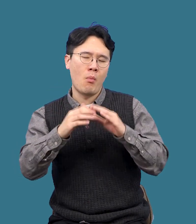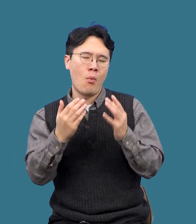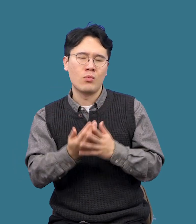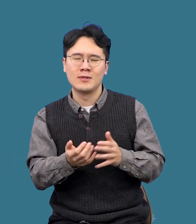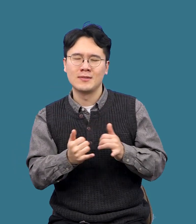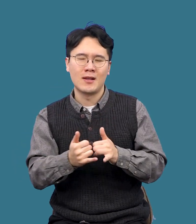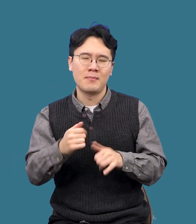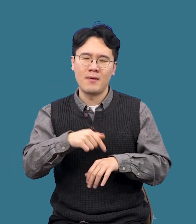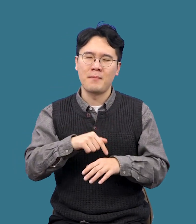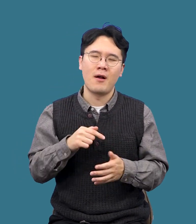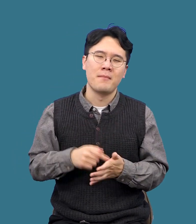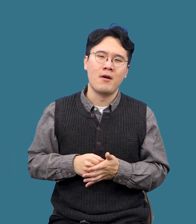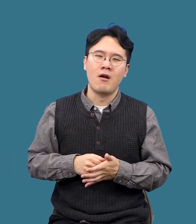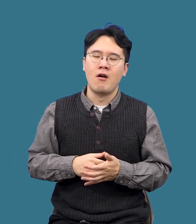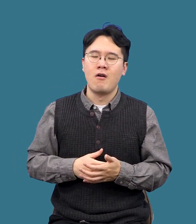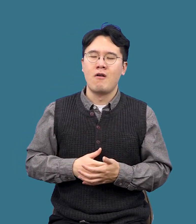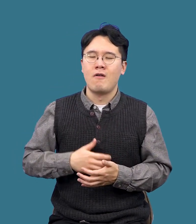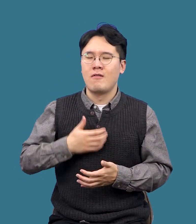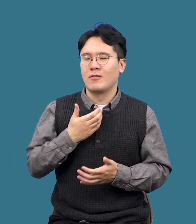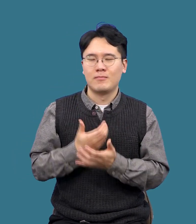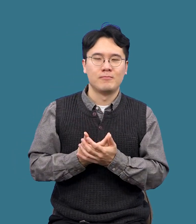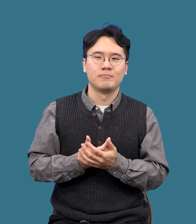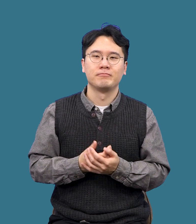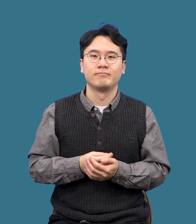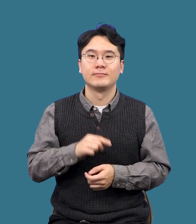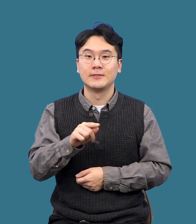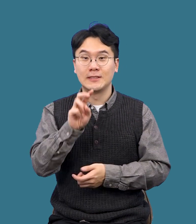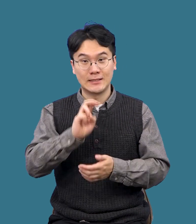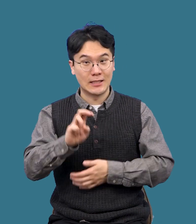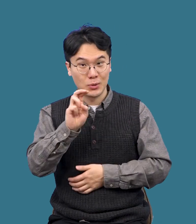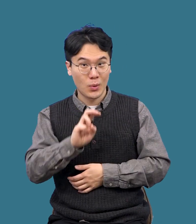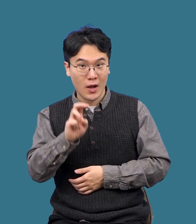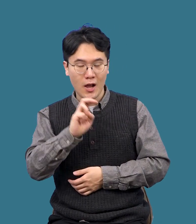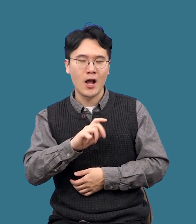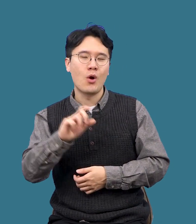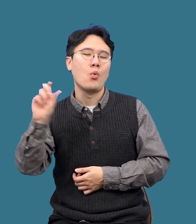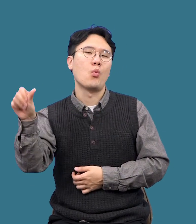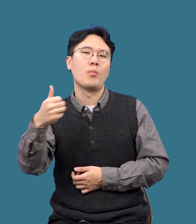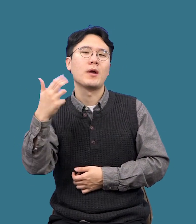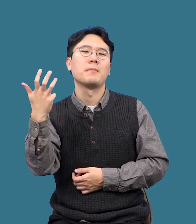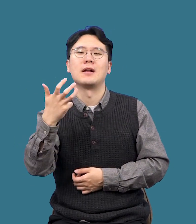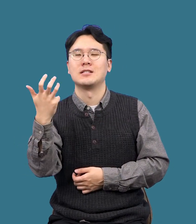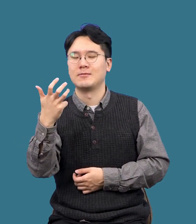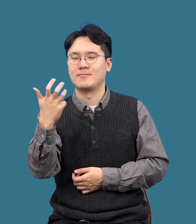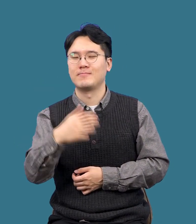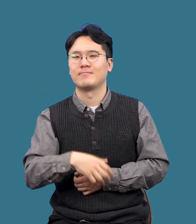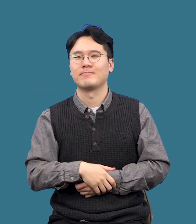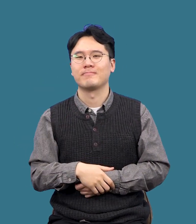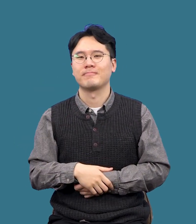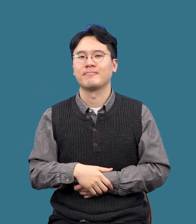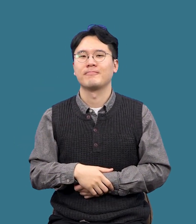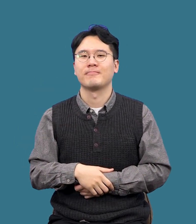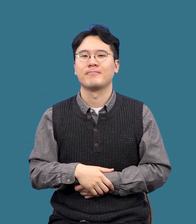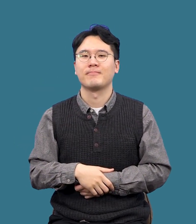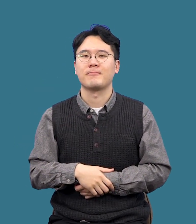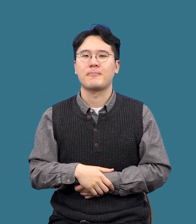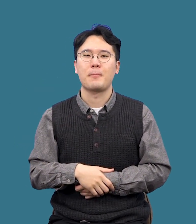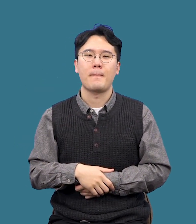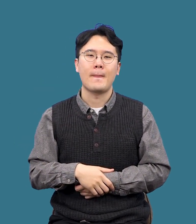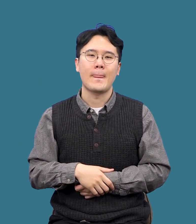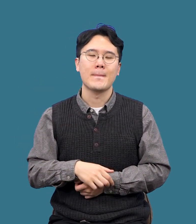달구었습니다. 그것이 우리가 찬송가에 지금 나와 있는 580장 찬양이에요. 삼천리